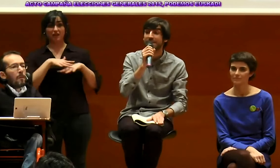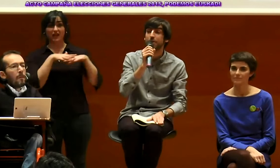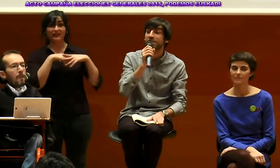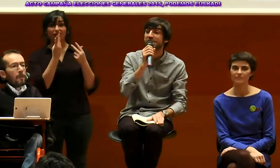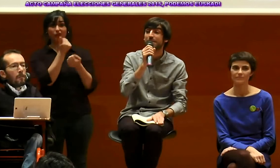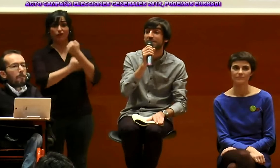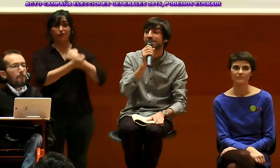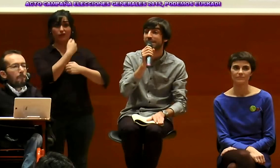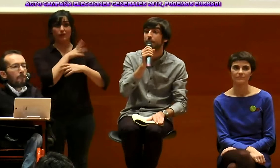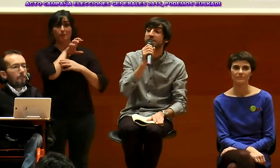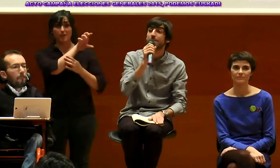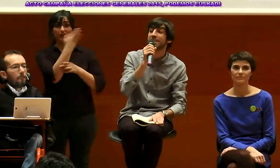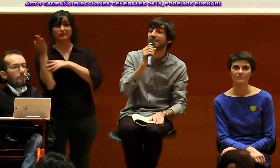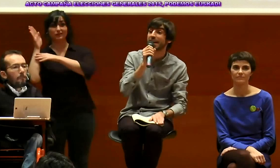país.